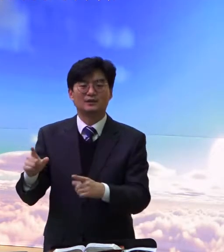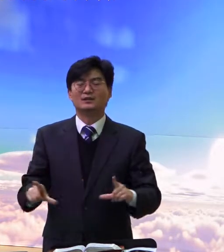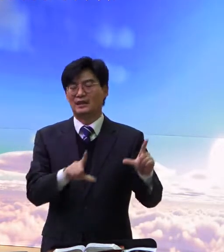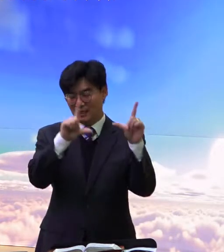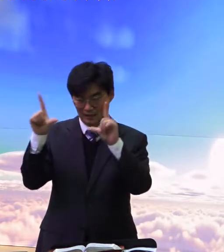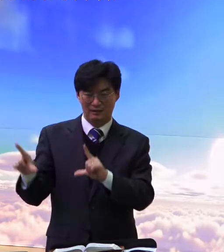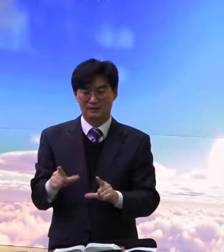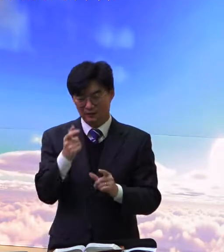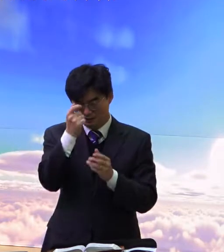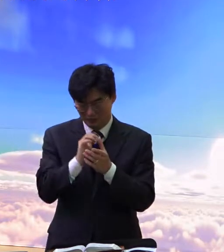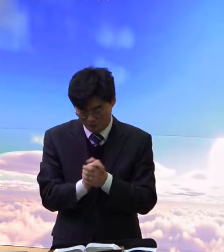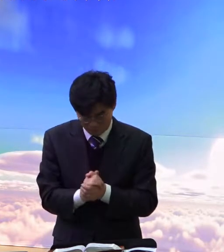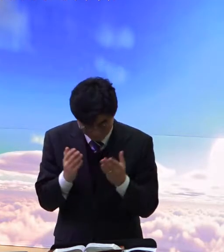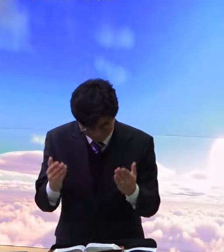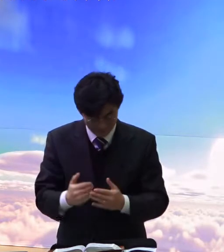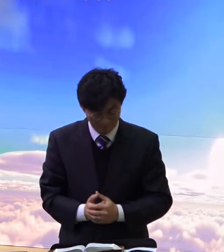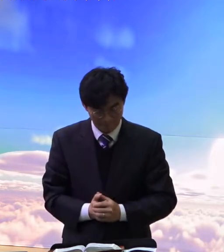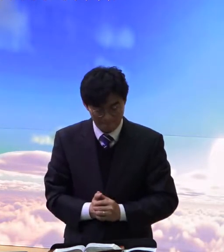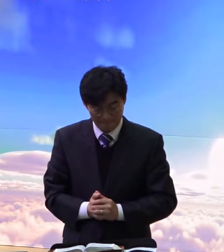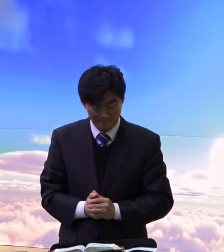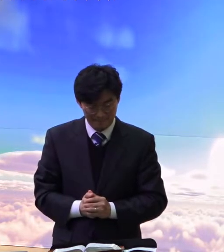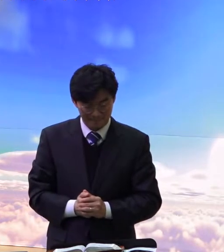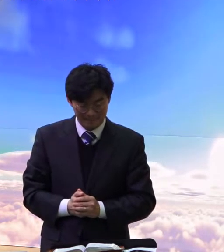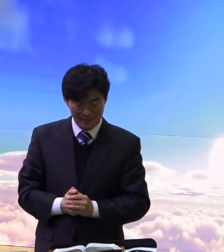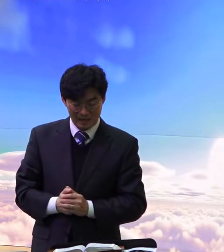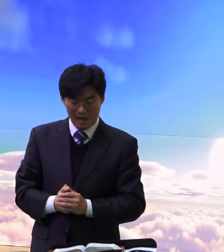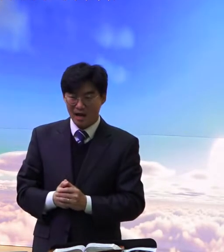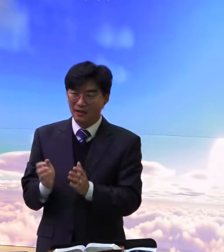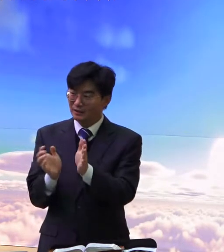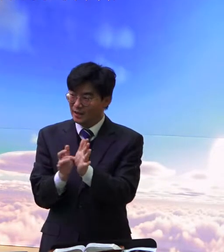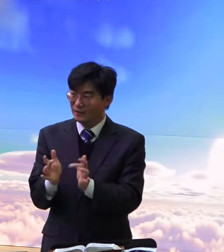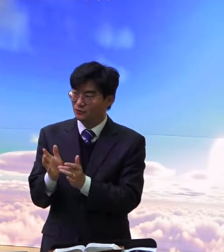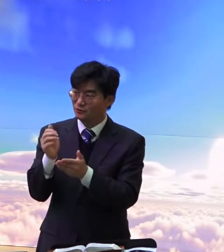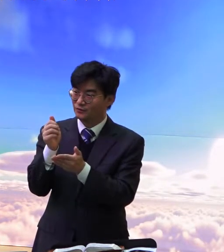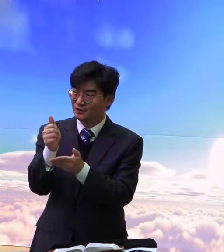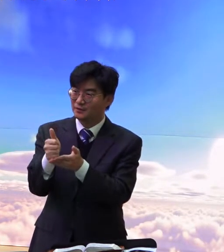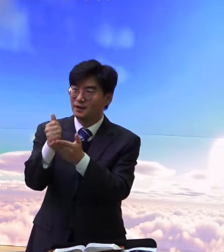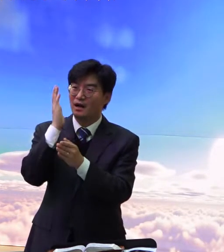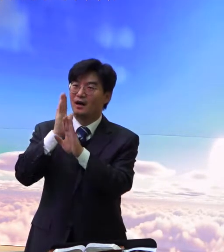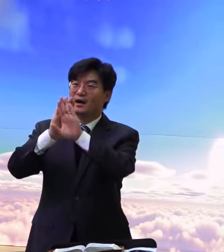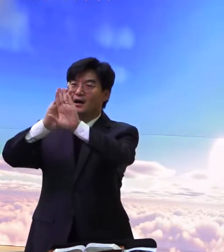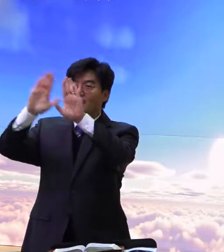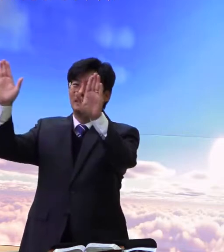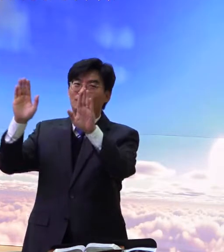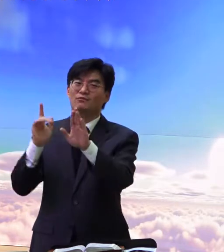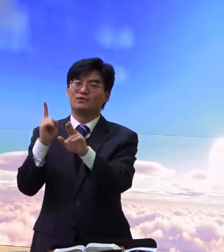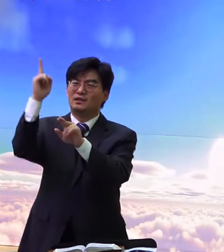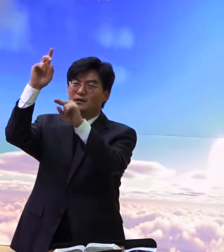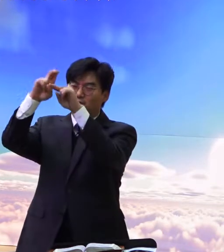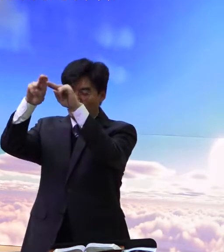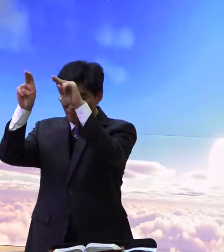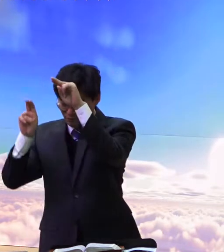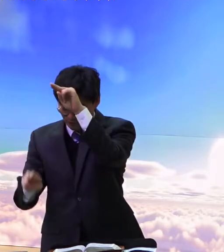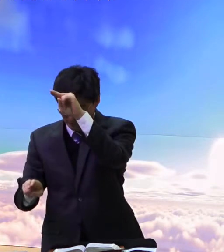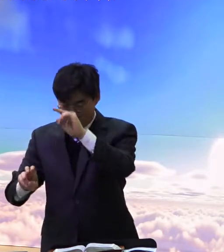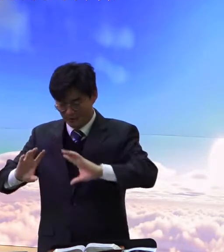하나님의 아들이신 예수님께서는요, 하늘 보좌를 다 버리시고 세상에 가장 낮은 자리에 오셨습니다.